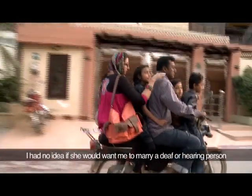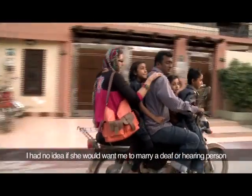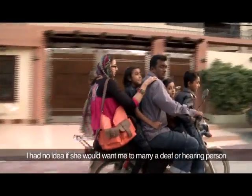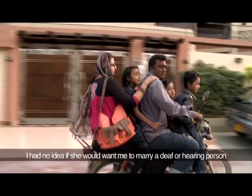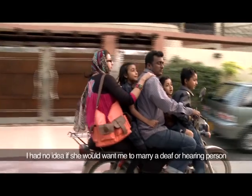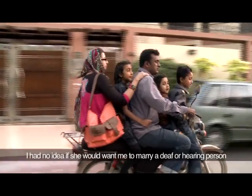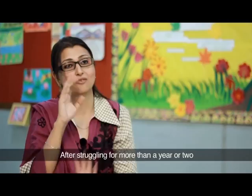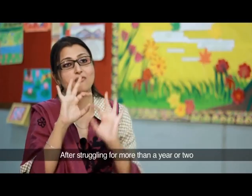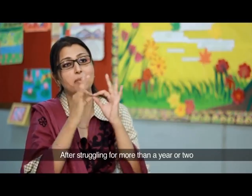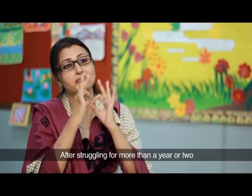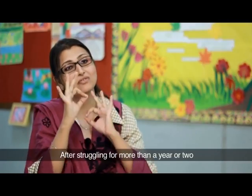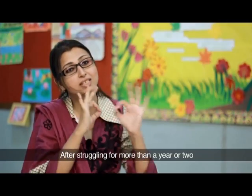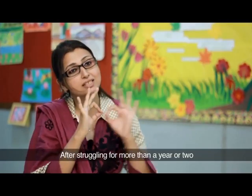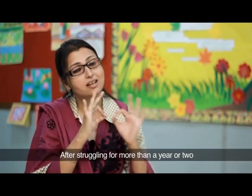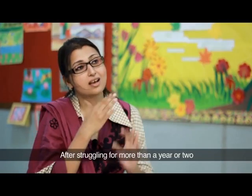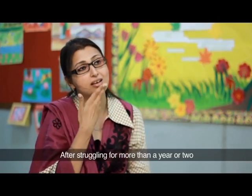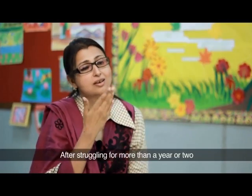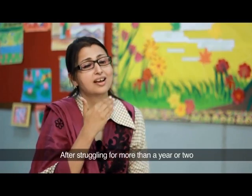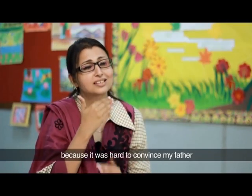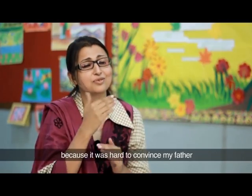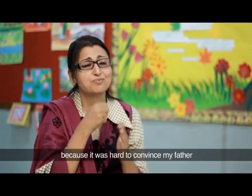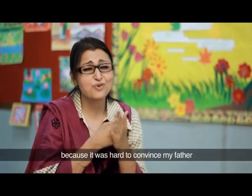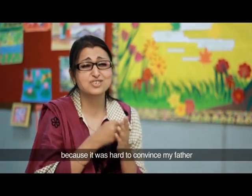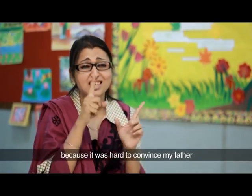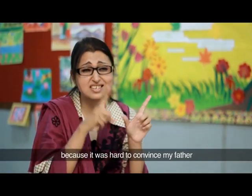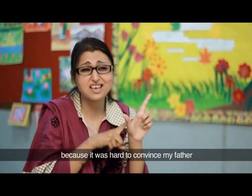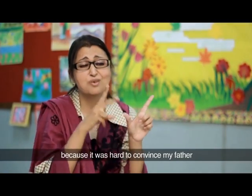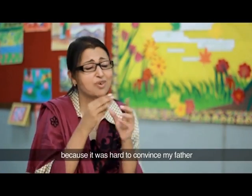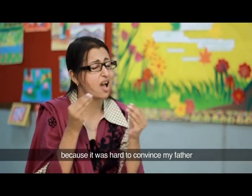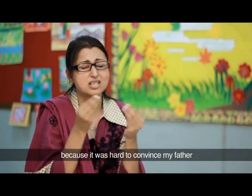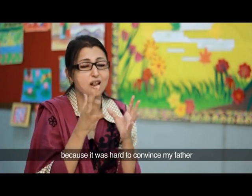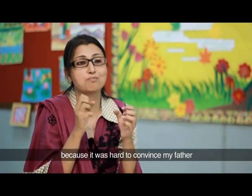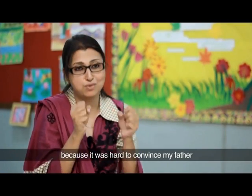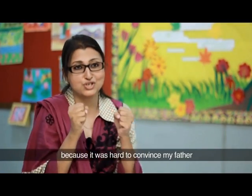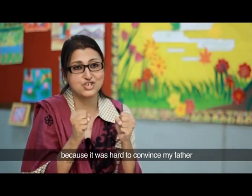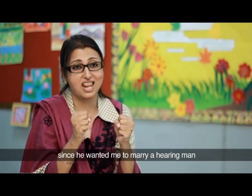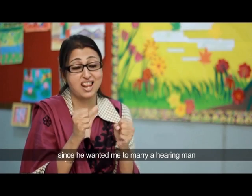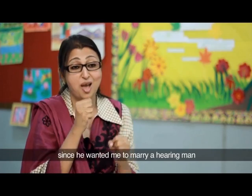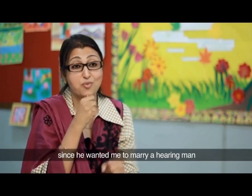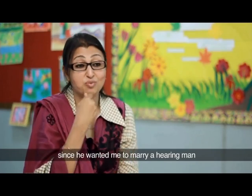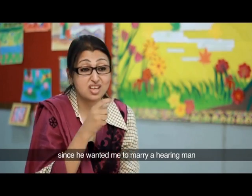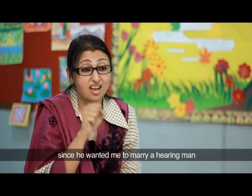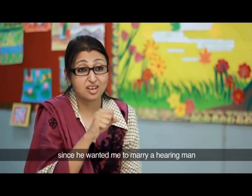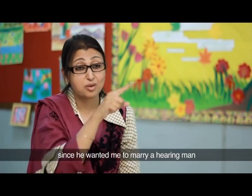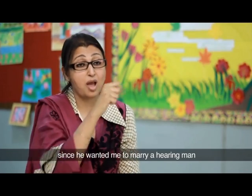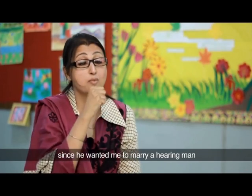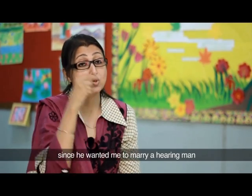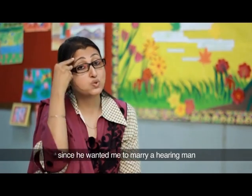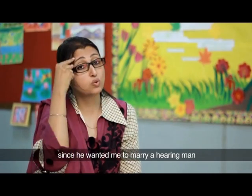करेंगी। 1 साल 2 साल कोशिश के बाद, जो कि बहुत मुश्किल था मेरे अब्बू को मनाना, इनकी सोच थी किसी हेयरिंग से मेरी शादी